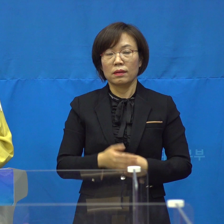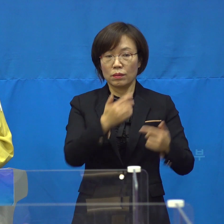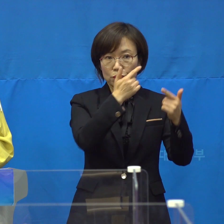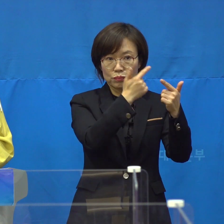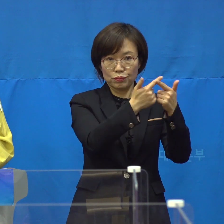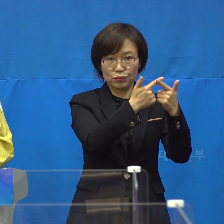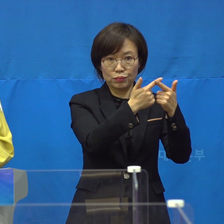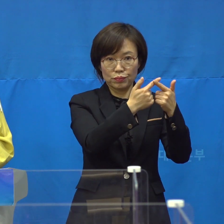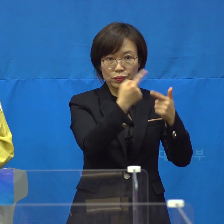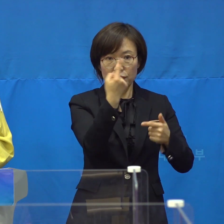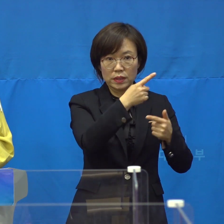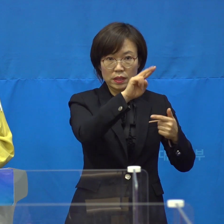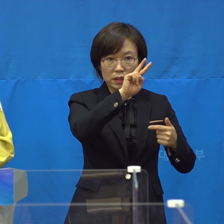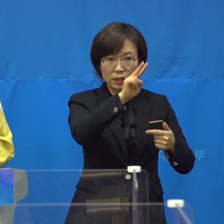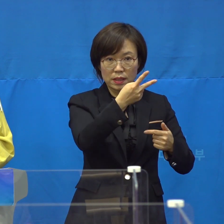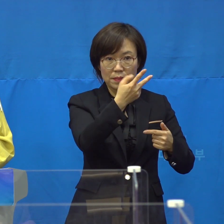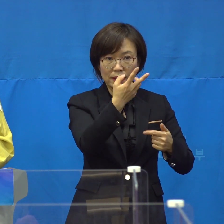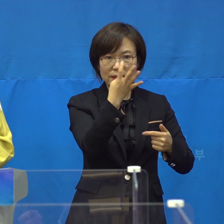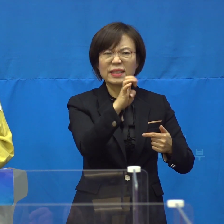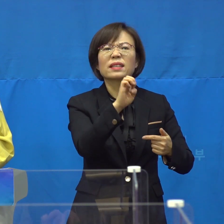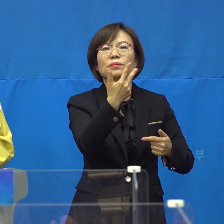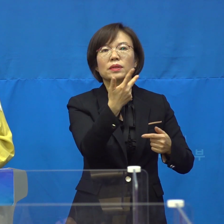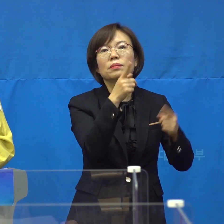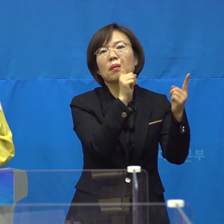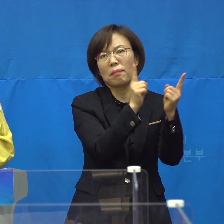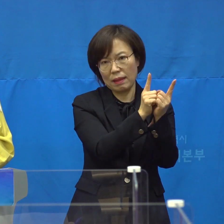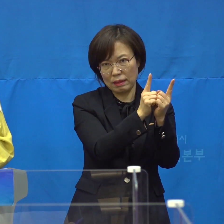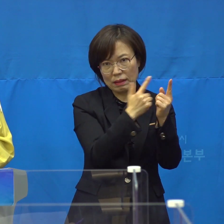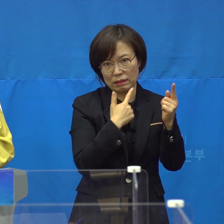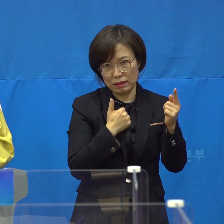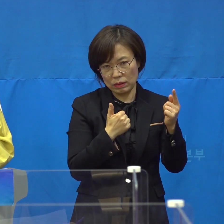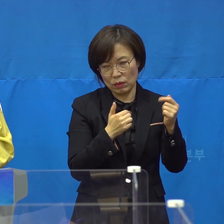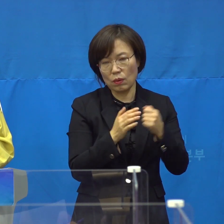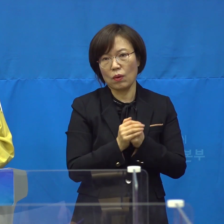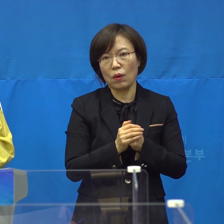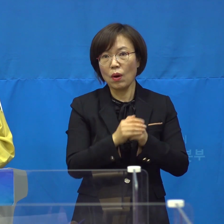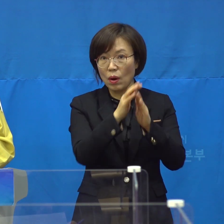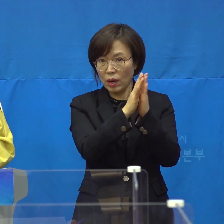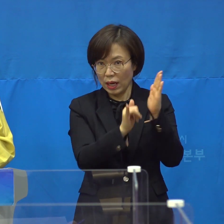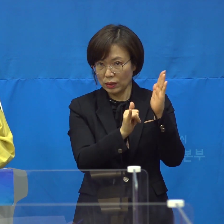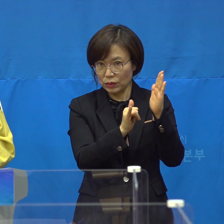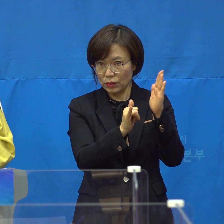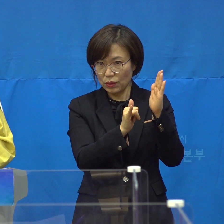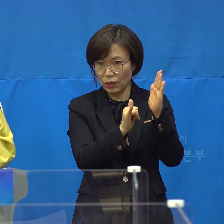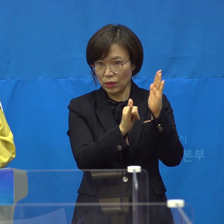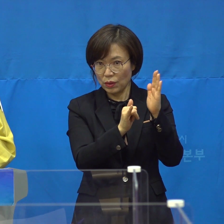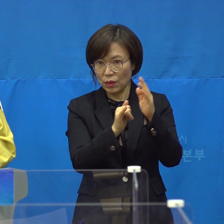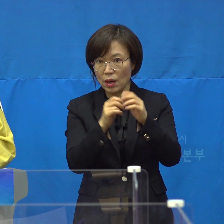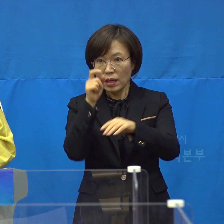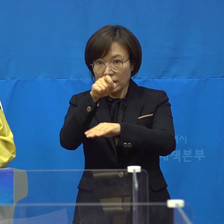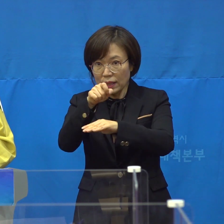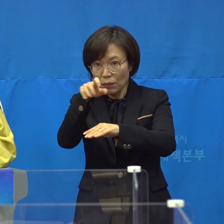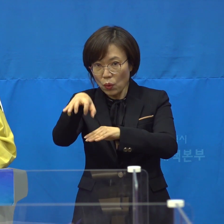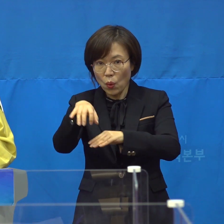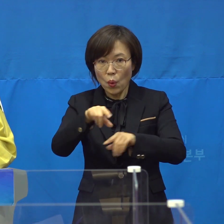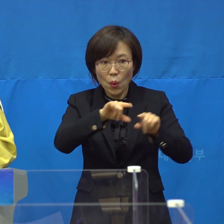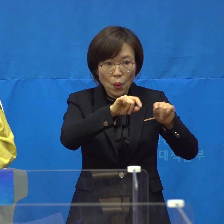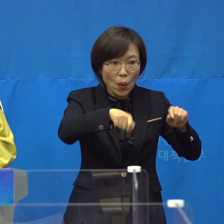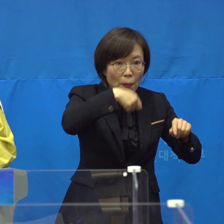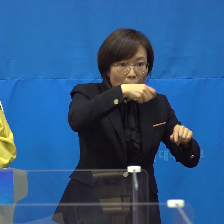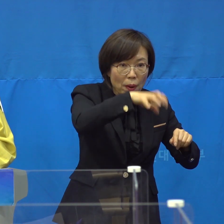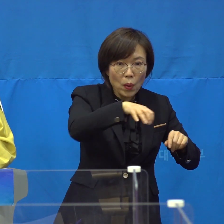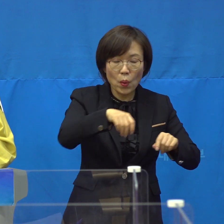부산 1247번 접촉자이고 가족과 A 사무실, B 식당,